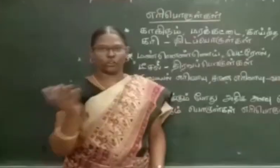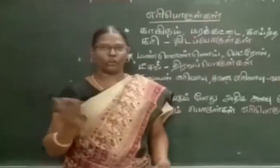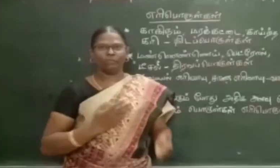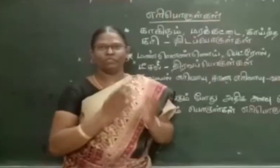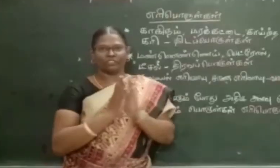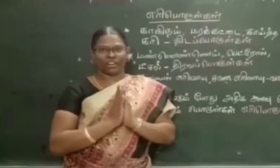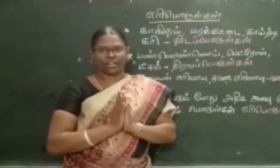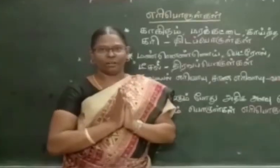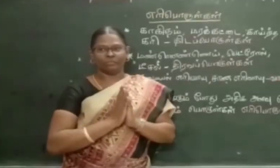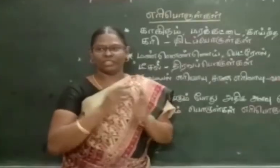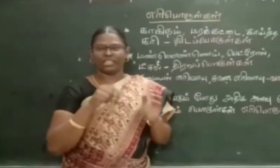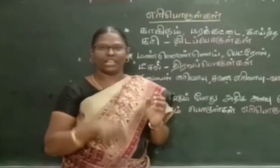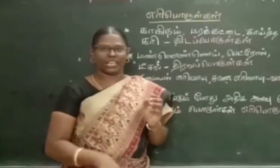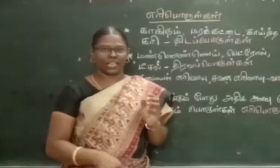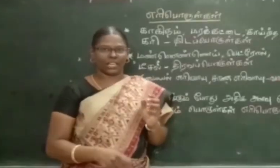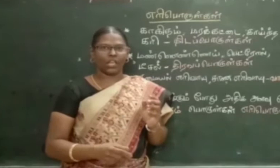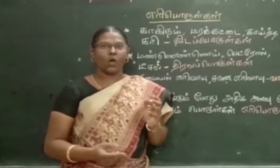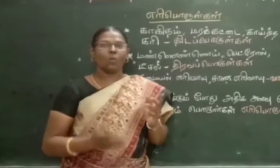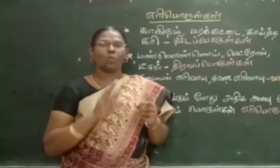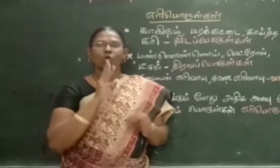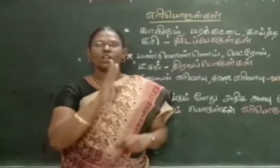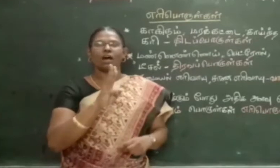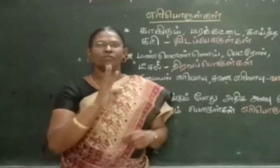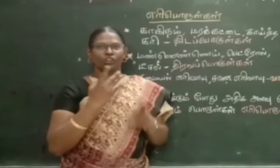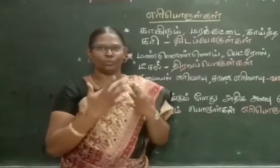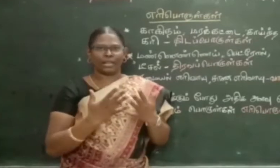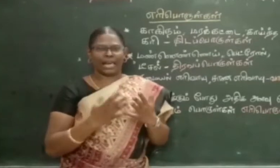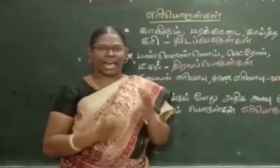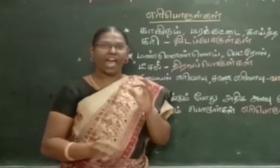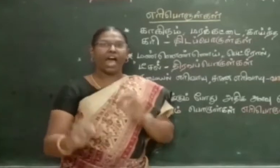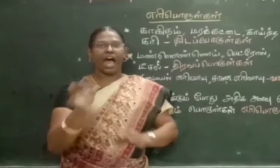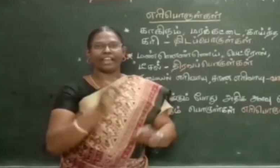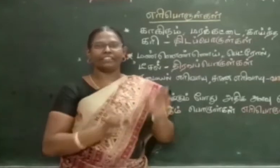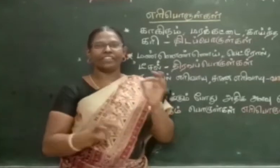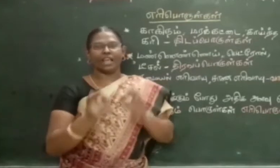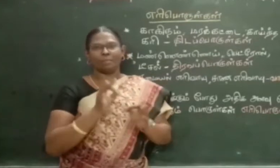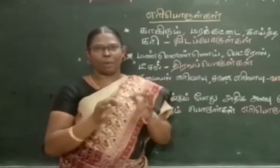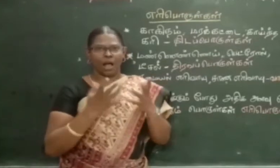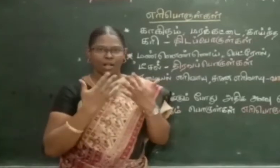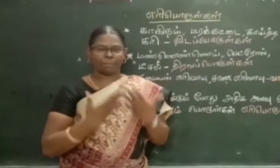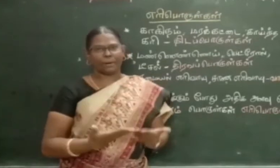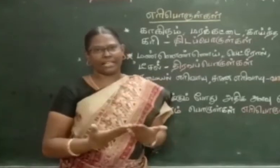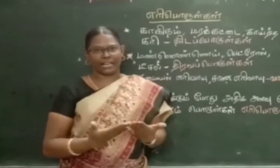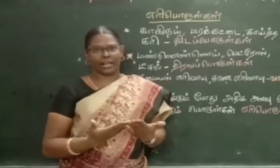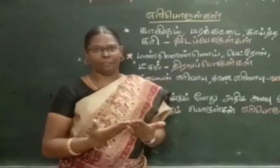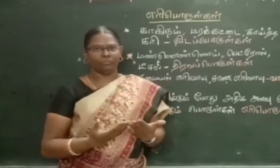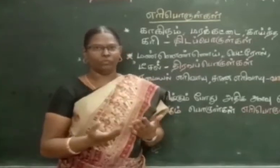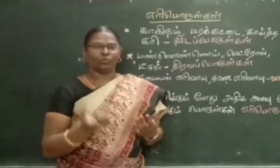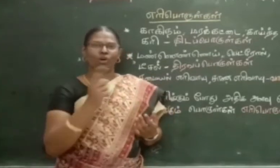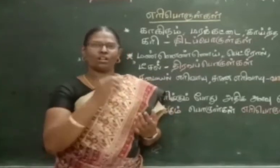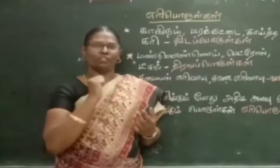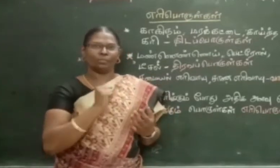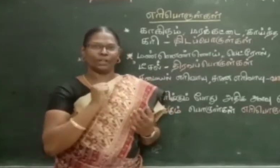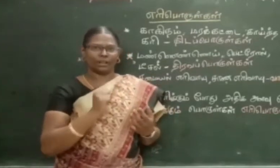எல்லோருக்கும் வணக்கம். இன்னைக்கு மூன்றாம் வகுப்புல அறிவியல் பாடம் படிக்கலாம். போன வகுப்புல என்ன